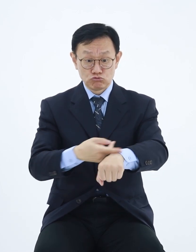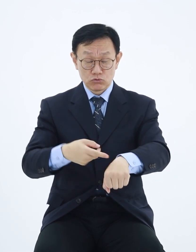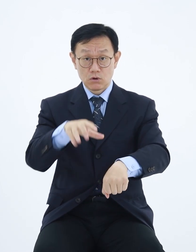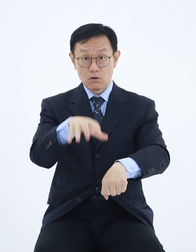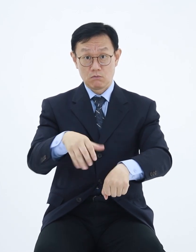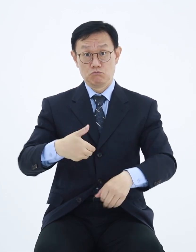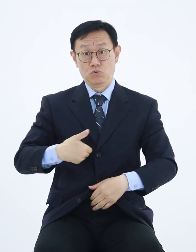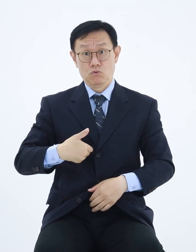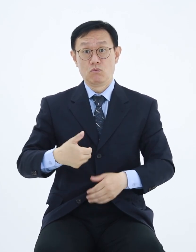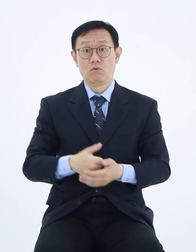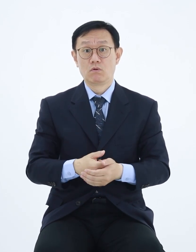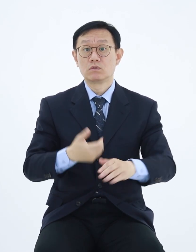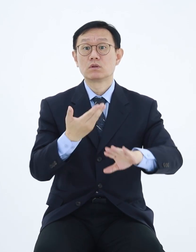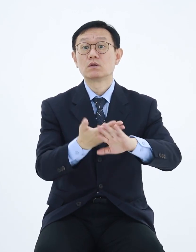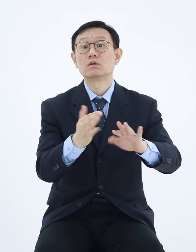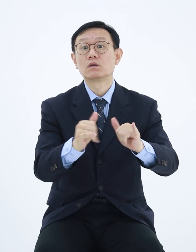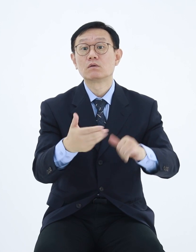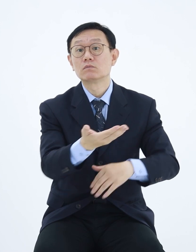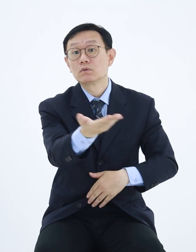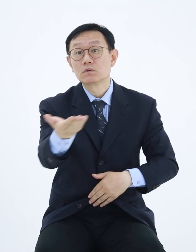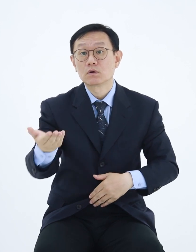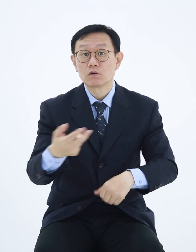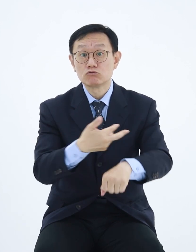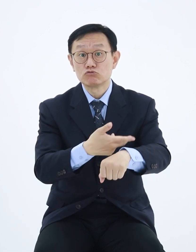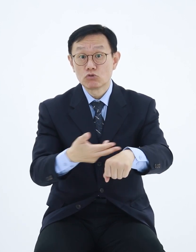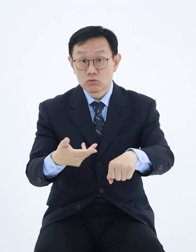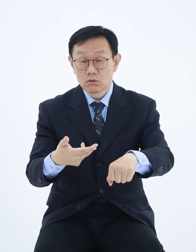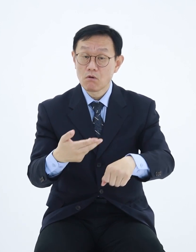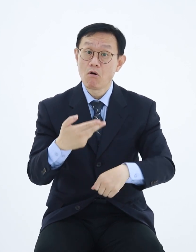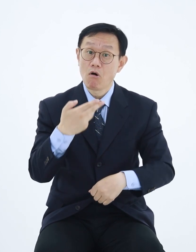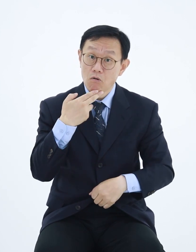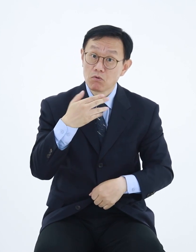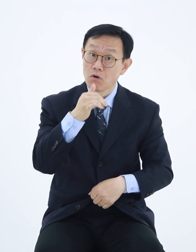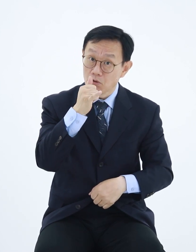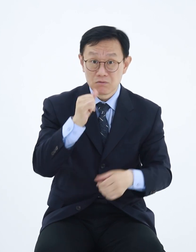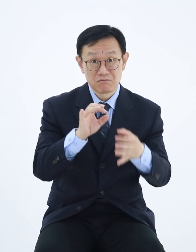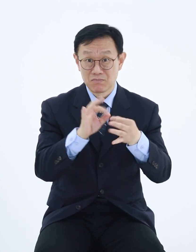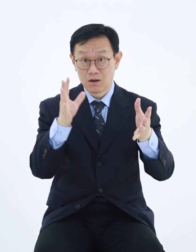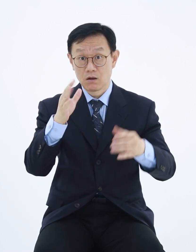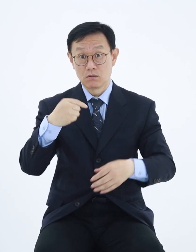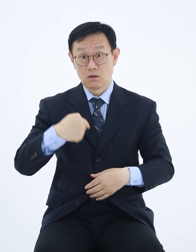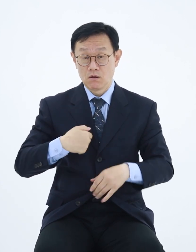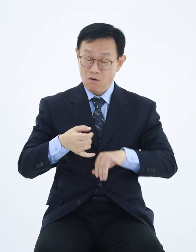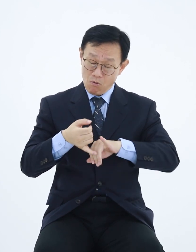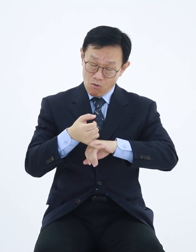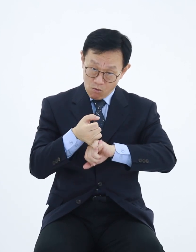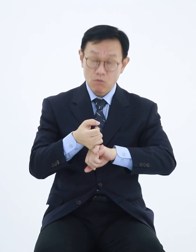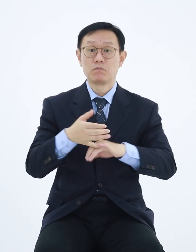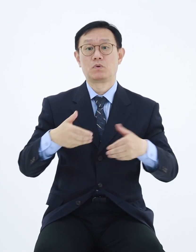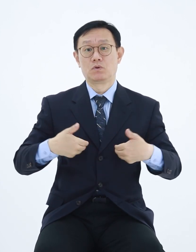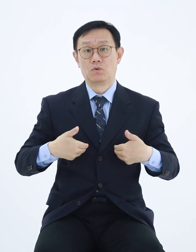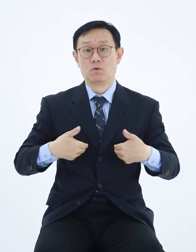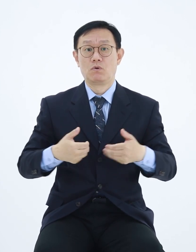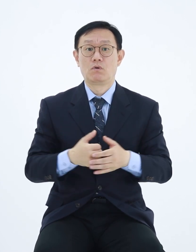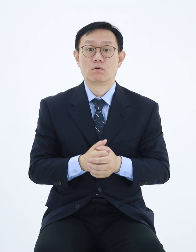필요해요. 다른 사람들에겐 수영장이 있어도 그만 없어도 그만이지만 저에겐 재활치료를 위해 꼭 필요한 시설입니다.